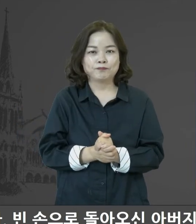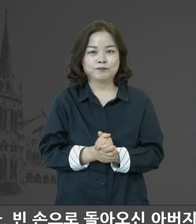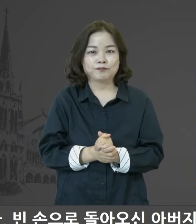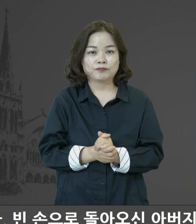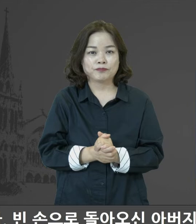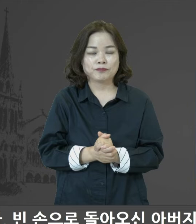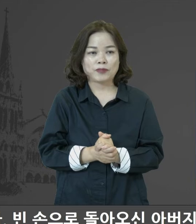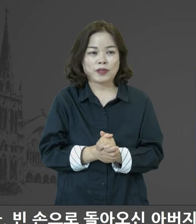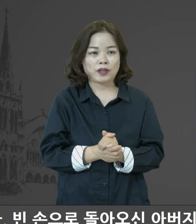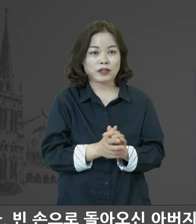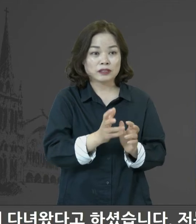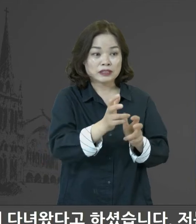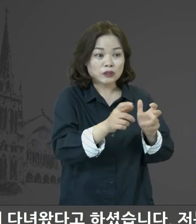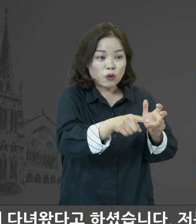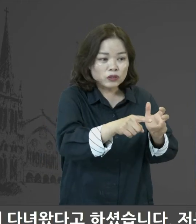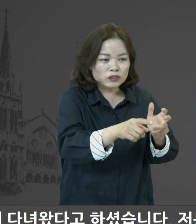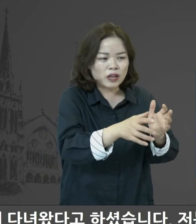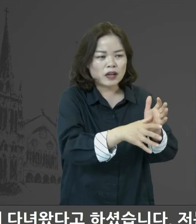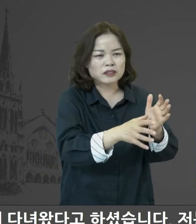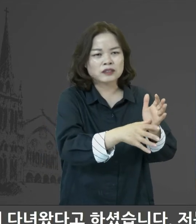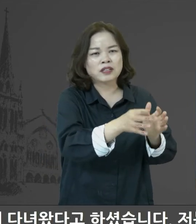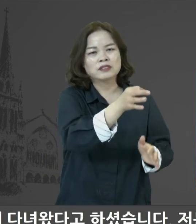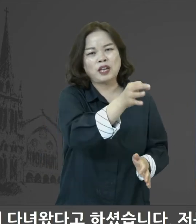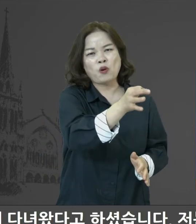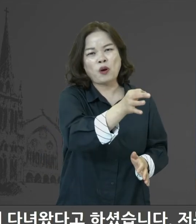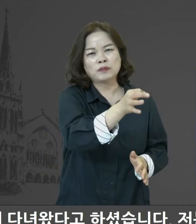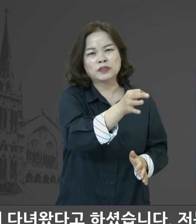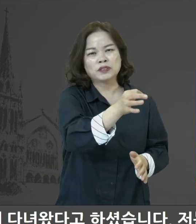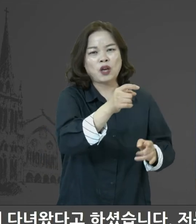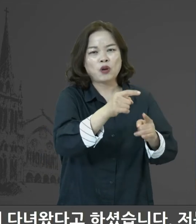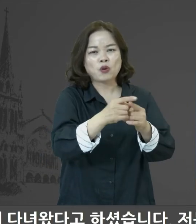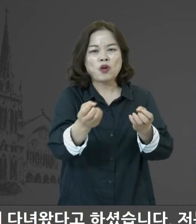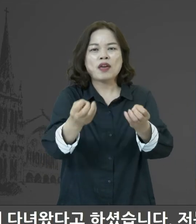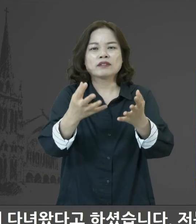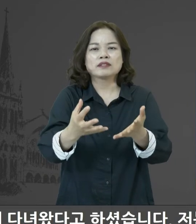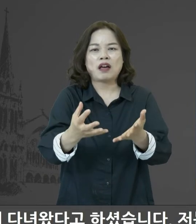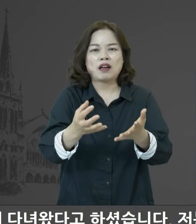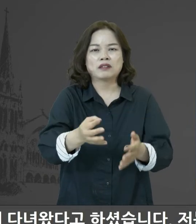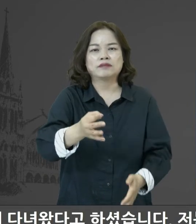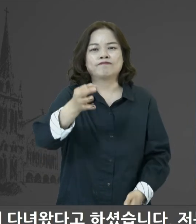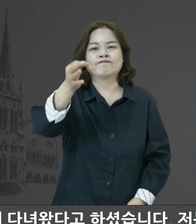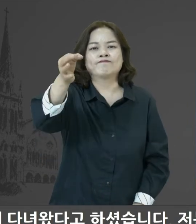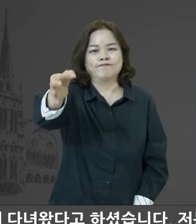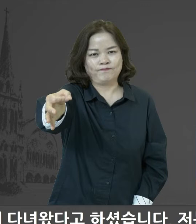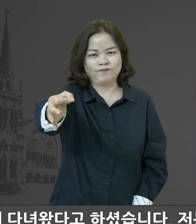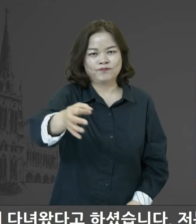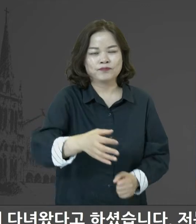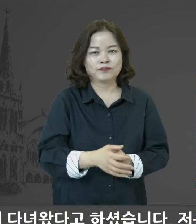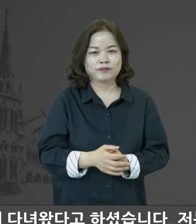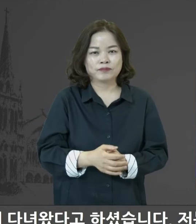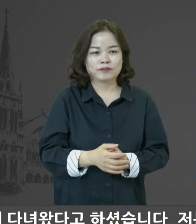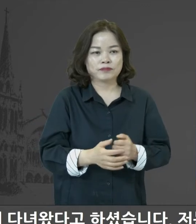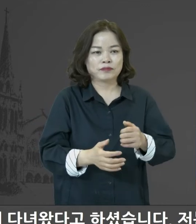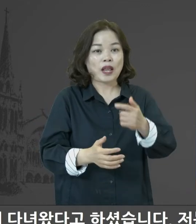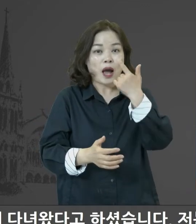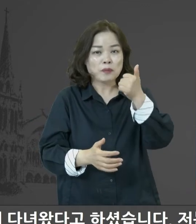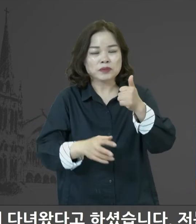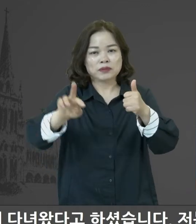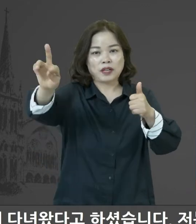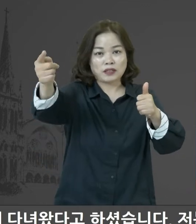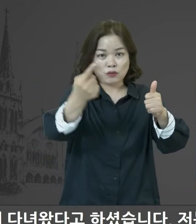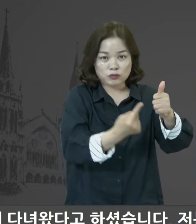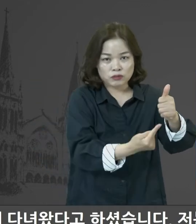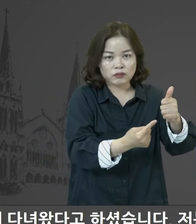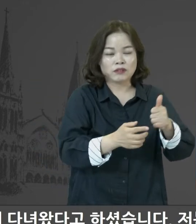그래서 공장 부품 재료값을 교회 행사비로 가져다 주고 오신 것입니다.